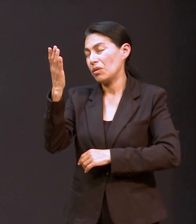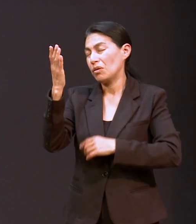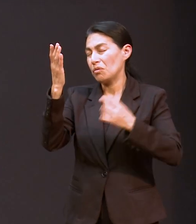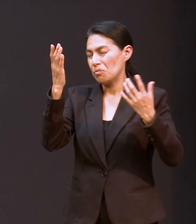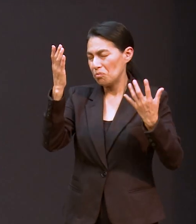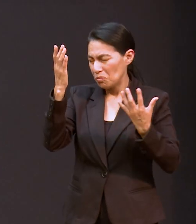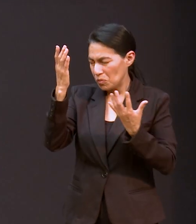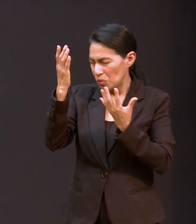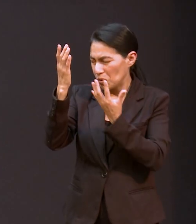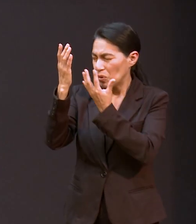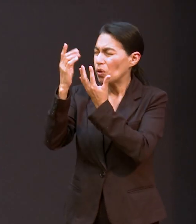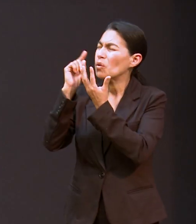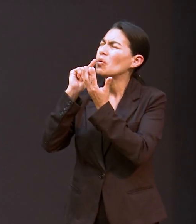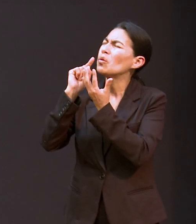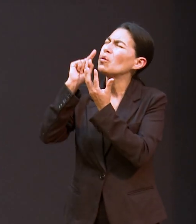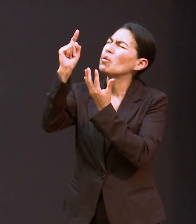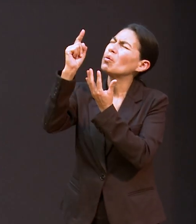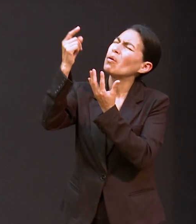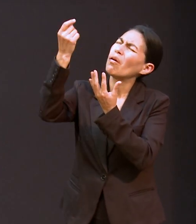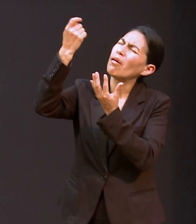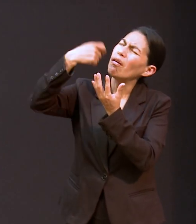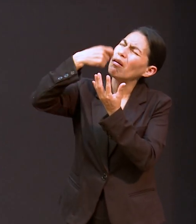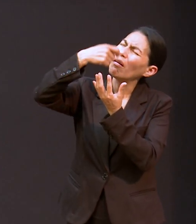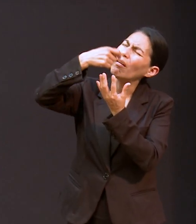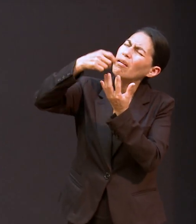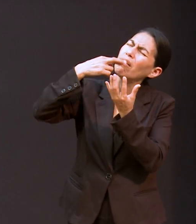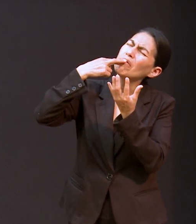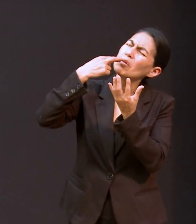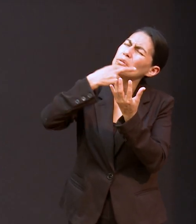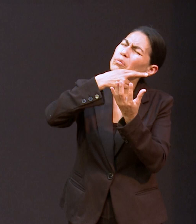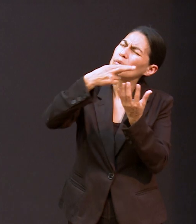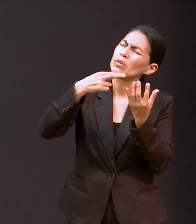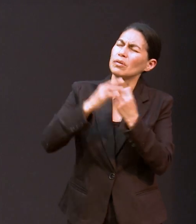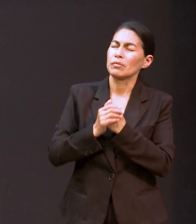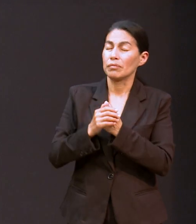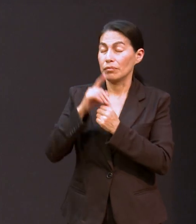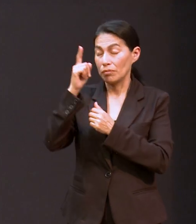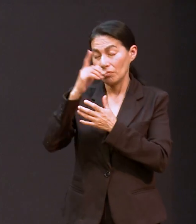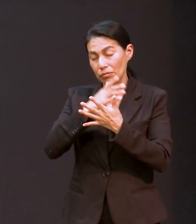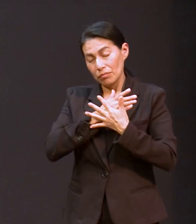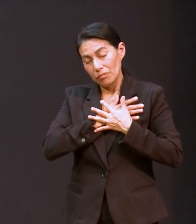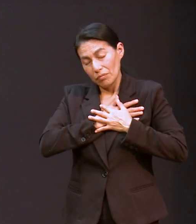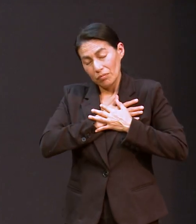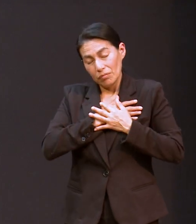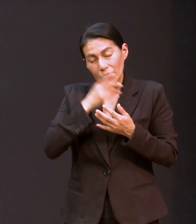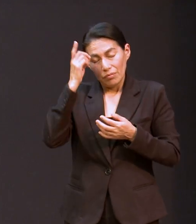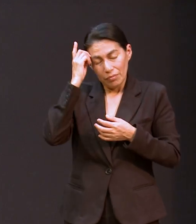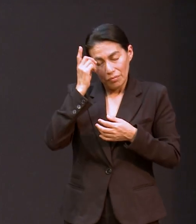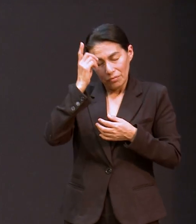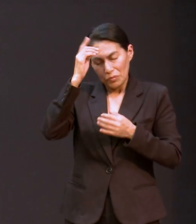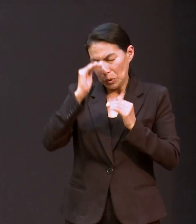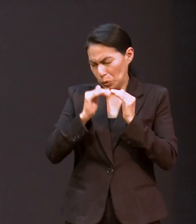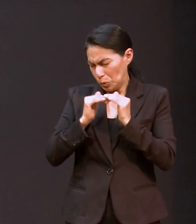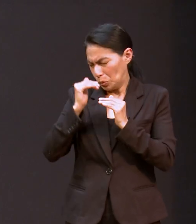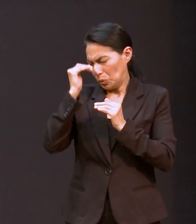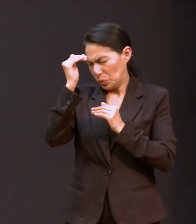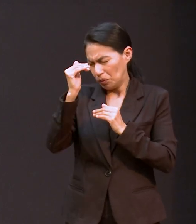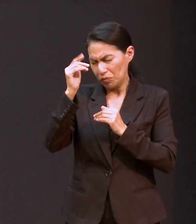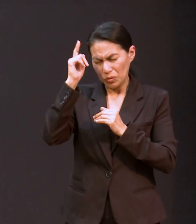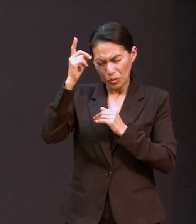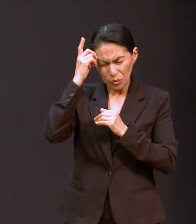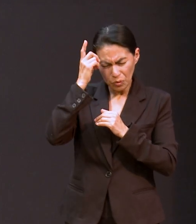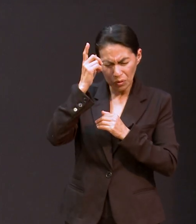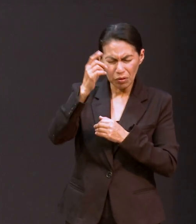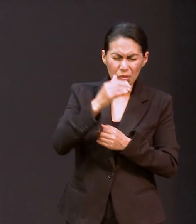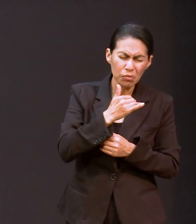sea uno al cual llegue directamente a ti te damos gracias porque sabemos que tú eres el Dios de amor Te damos